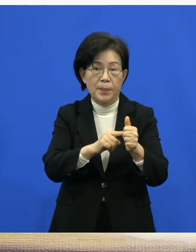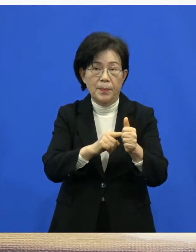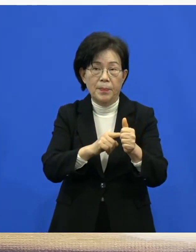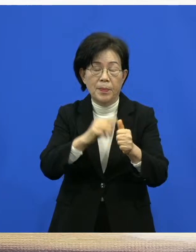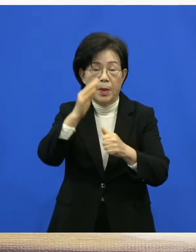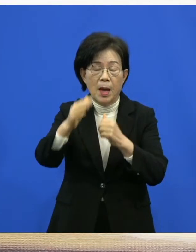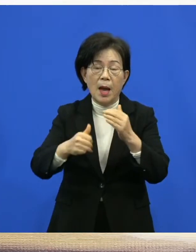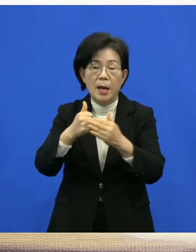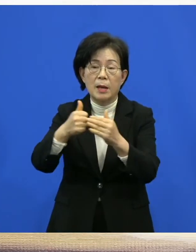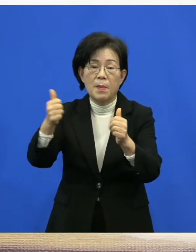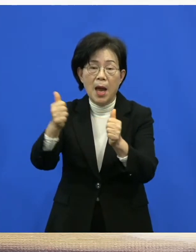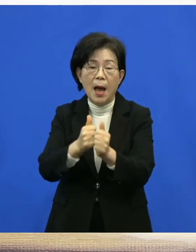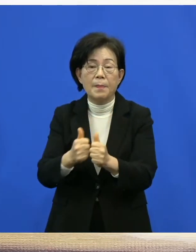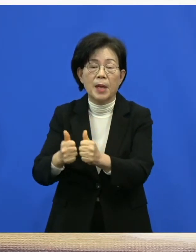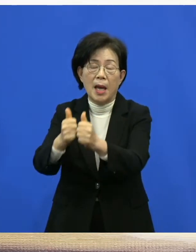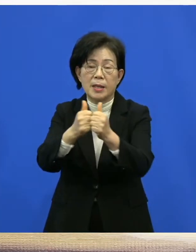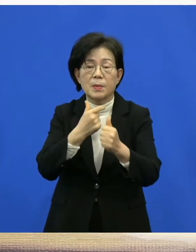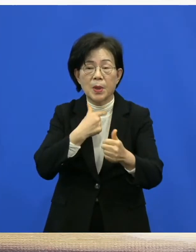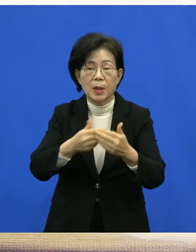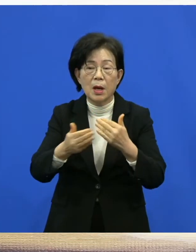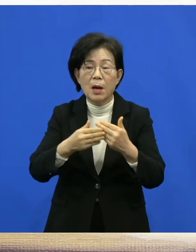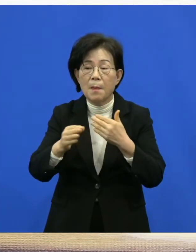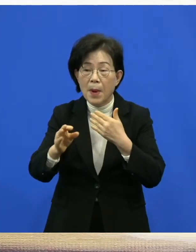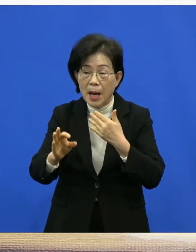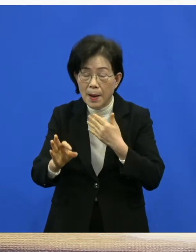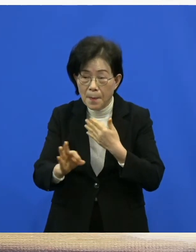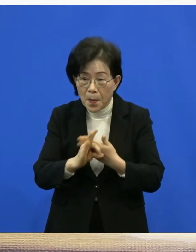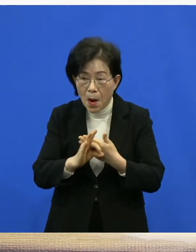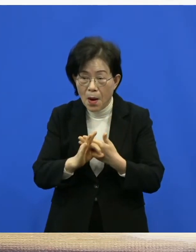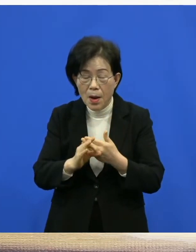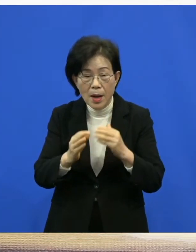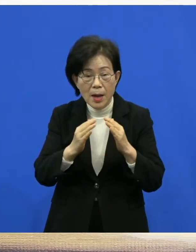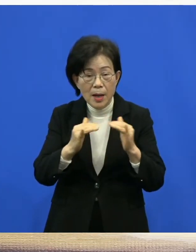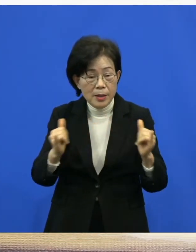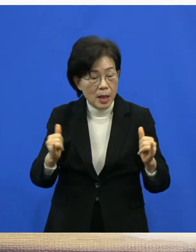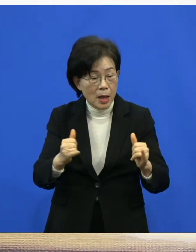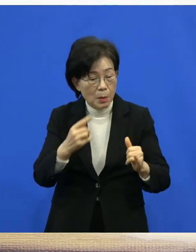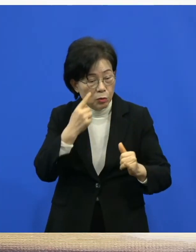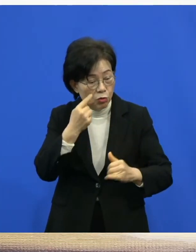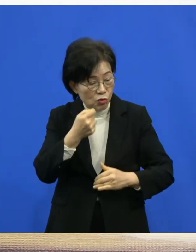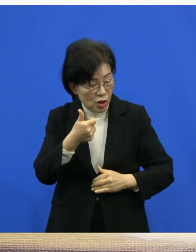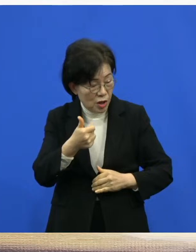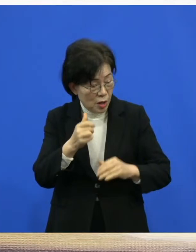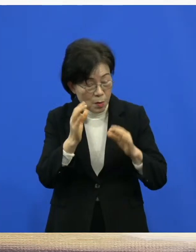여러분, 하나님이 함께 하심을 경험하며 사는 사람은 사람 눈치 안 봅니다.